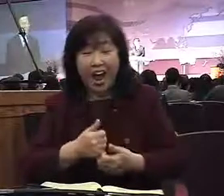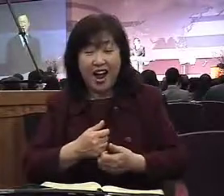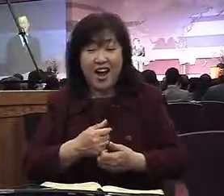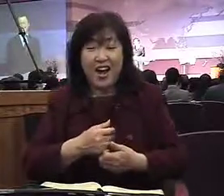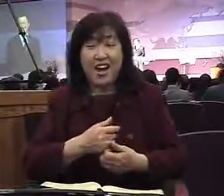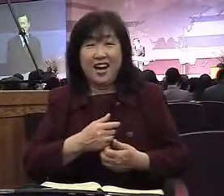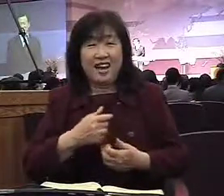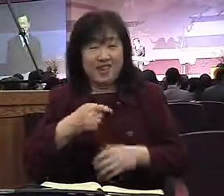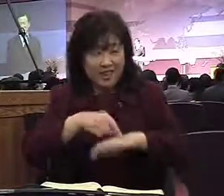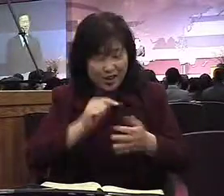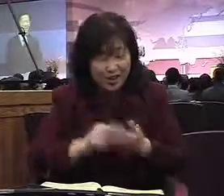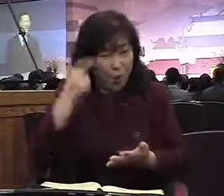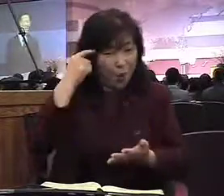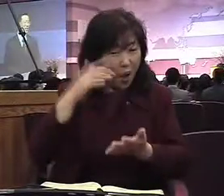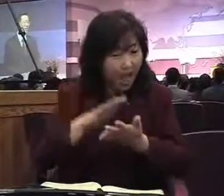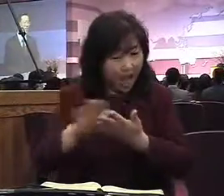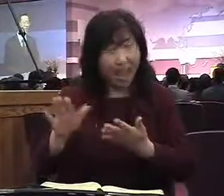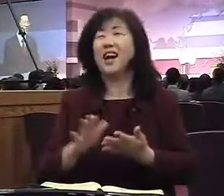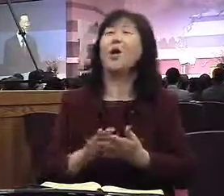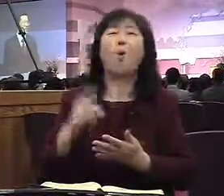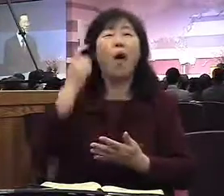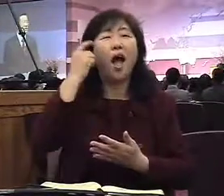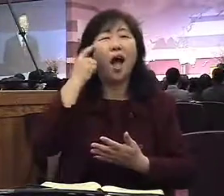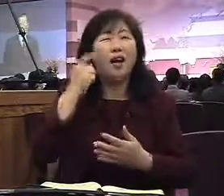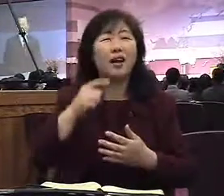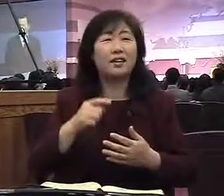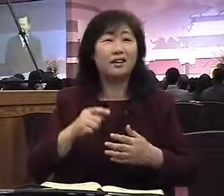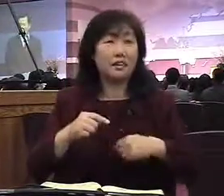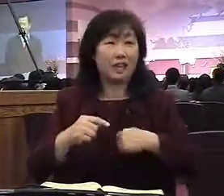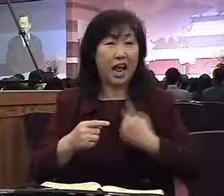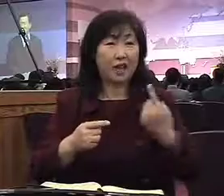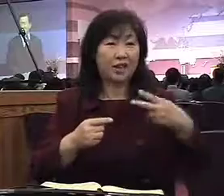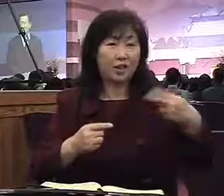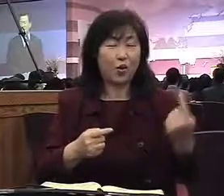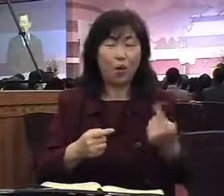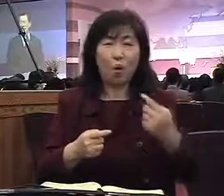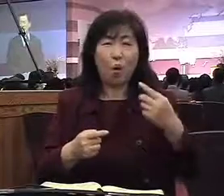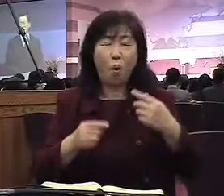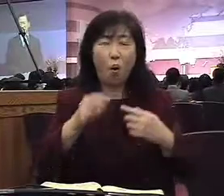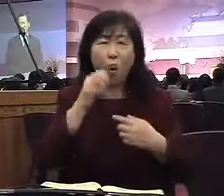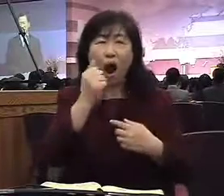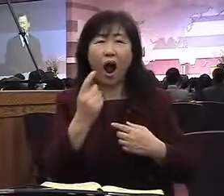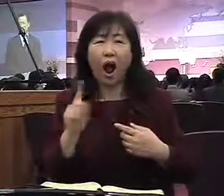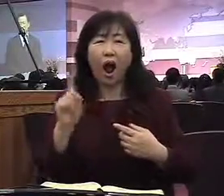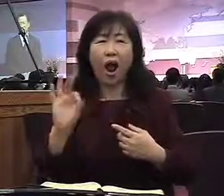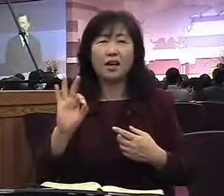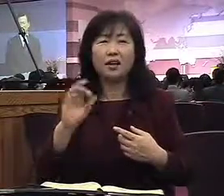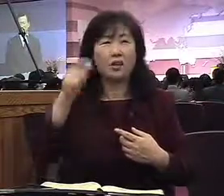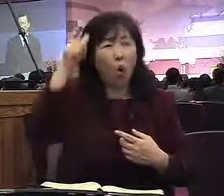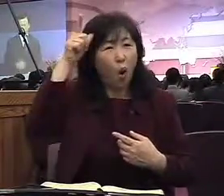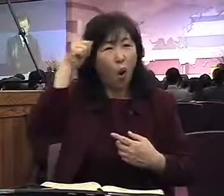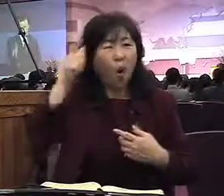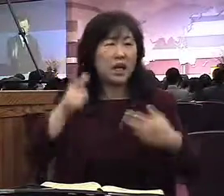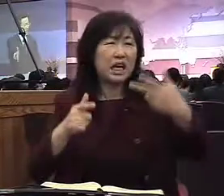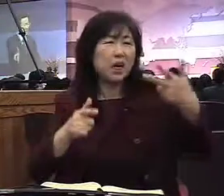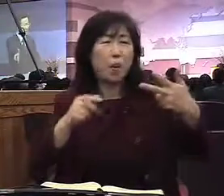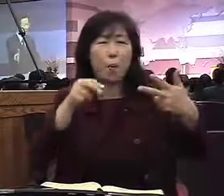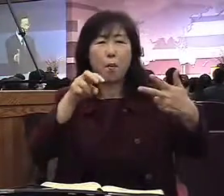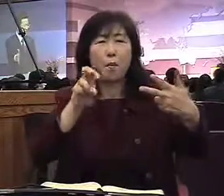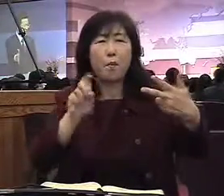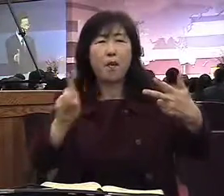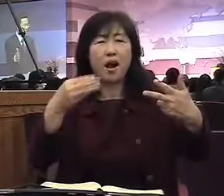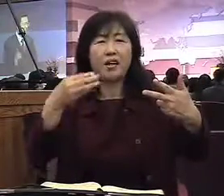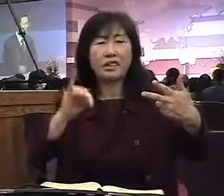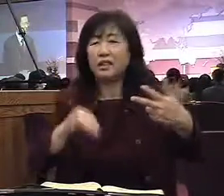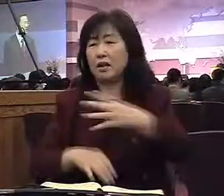살아계신다. 속이 시원하죠. 그런데 목사님이 전혀 좋아하시지 않는 거예요. 양 선생님 잠깐 자리에